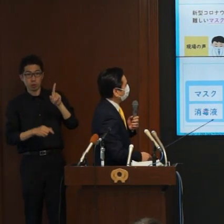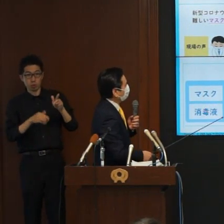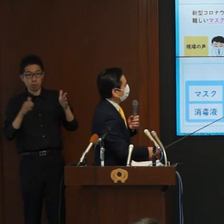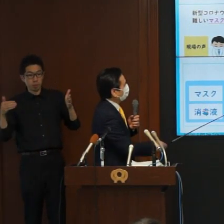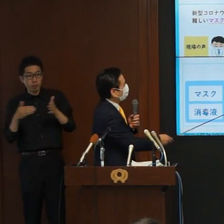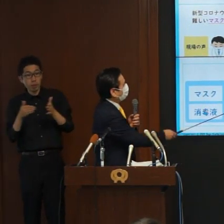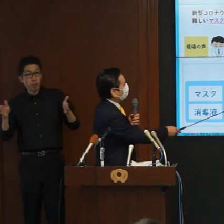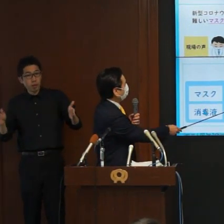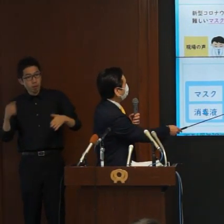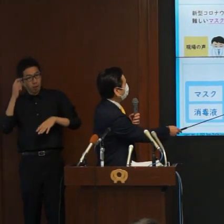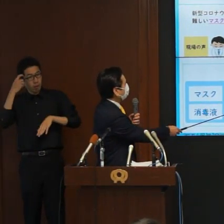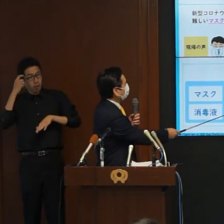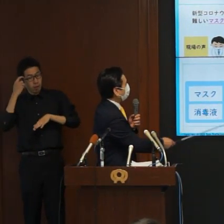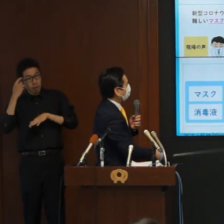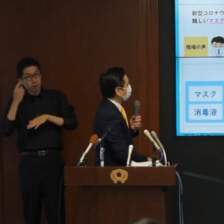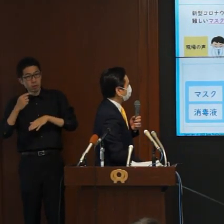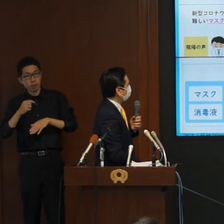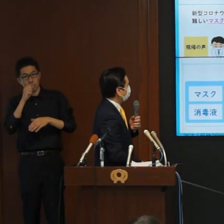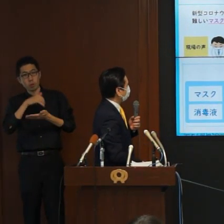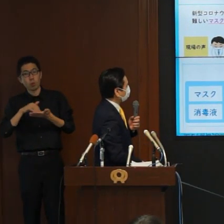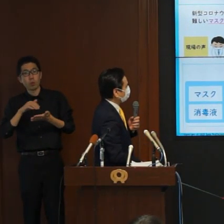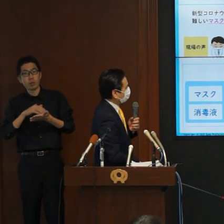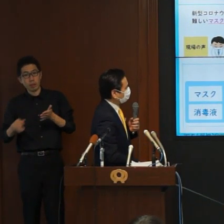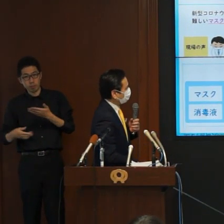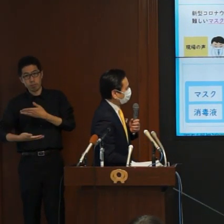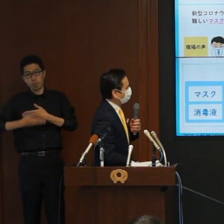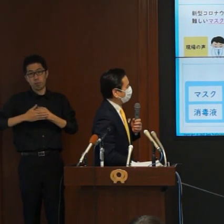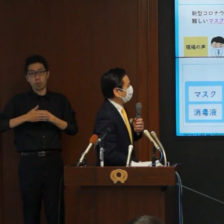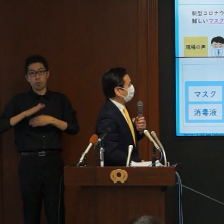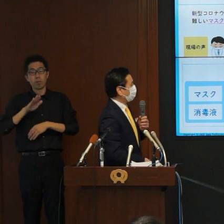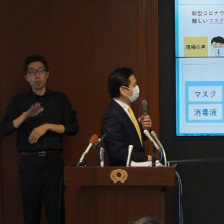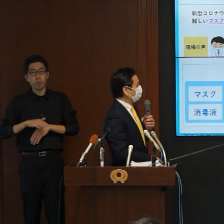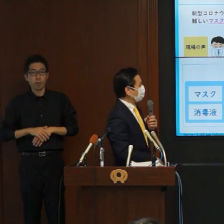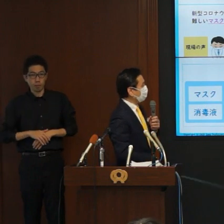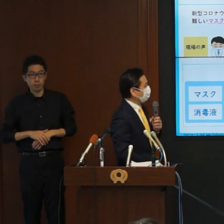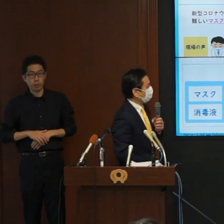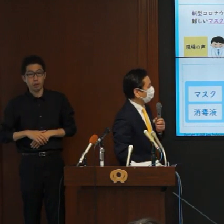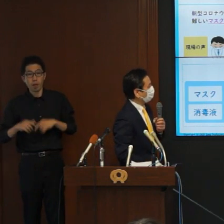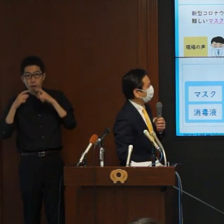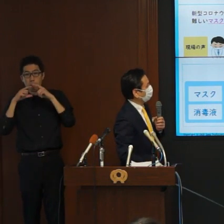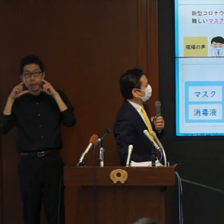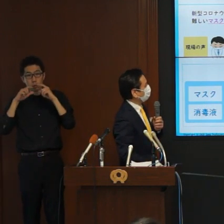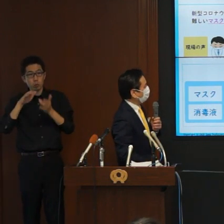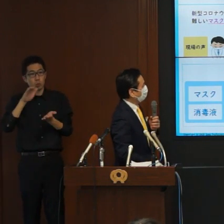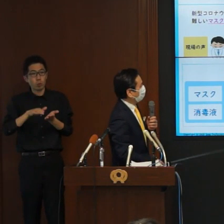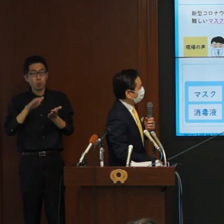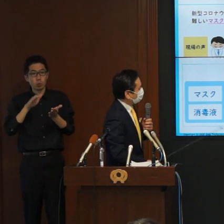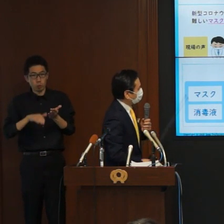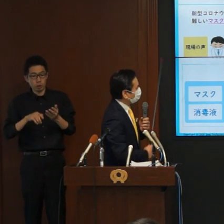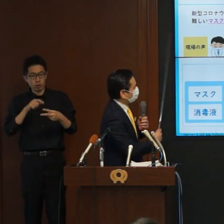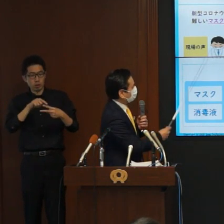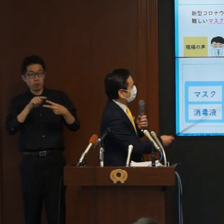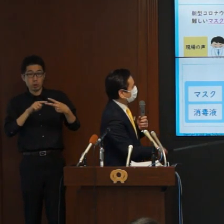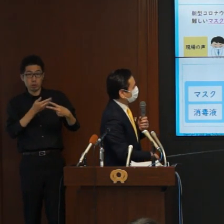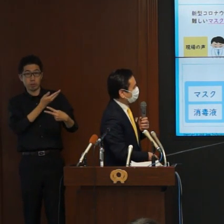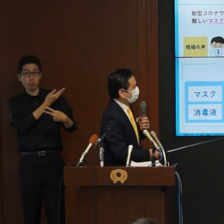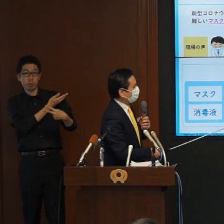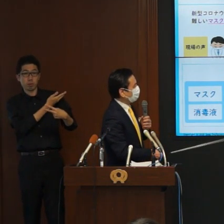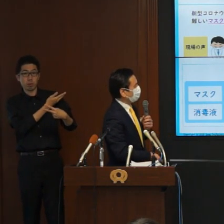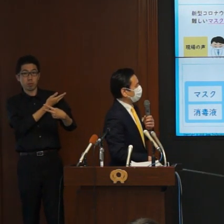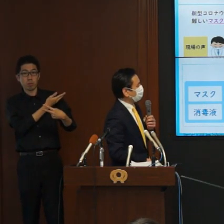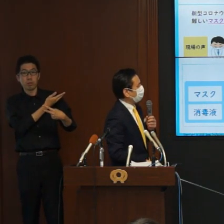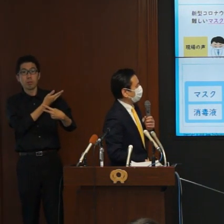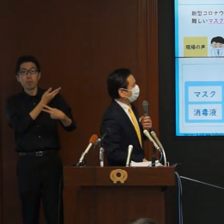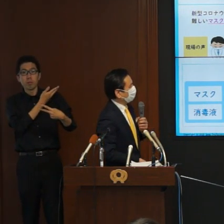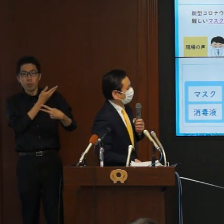で、マスク720万枚そして消毒液8万2000リットルということで、こちらをしっかり確保させ